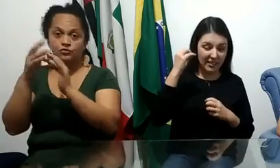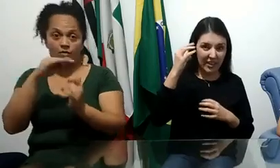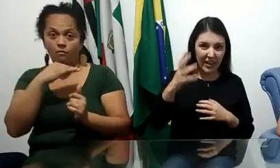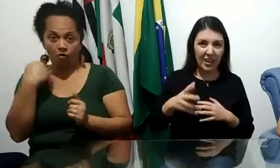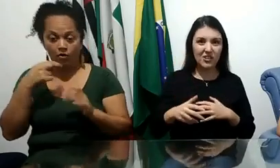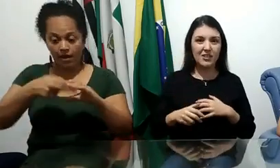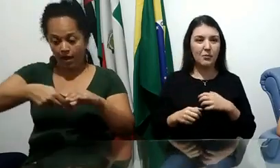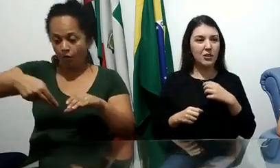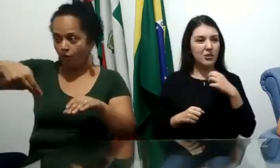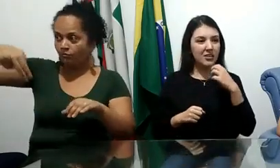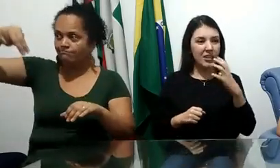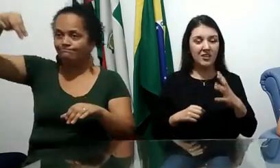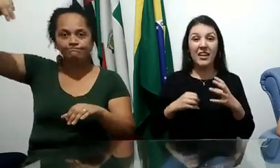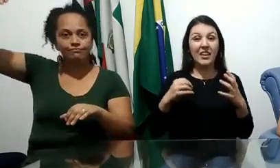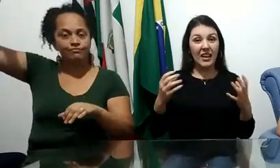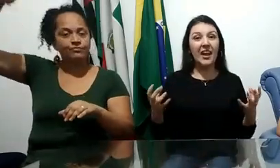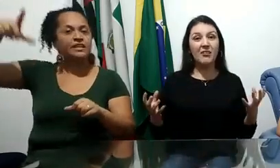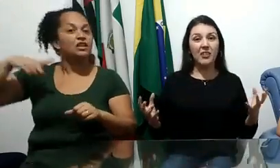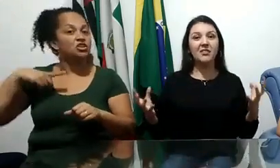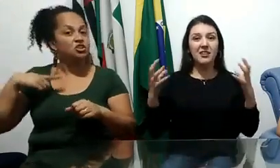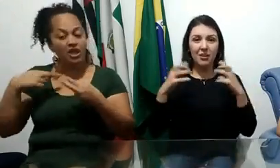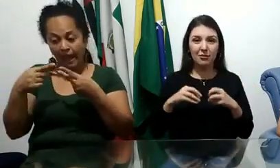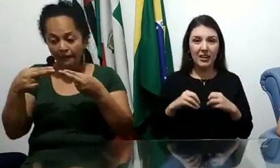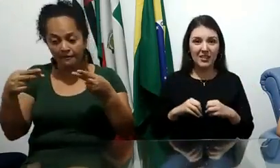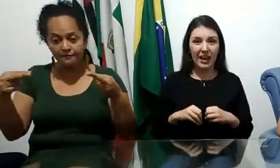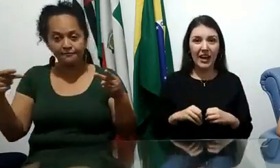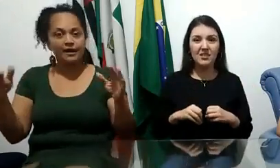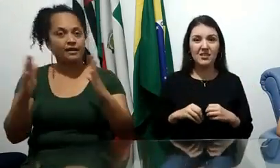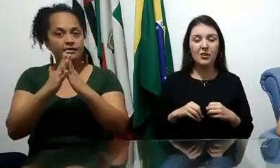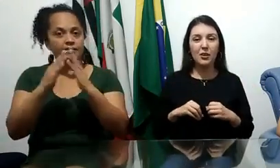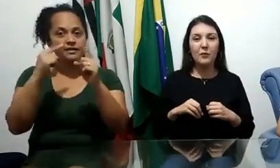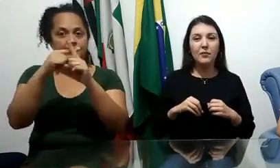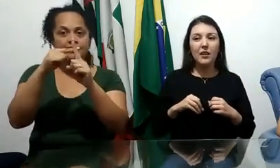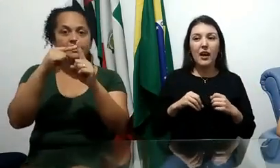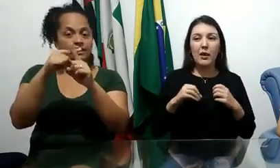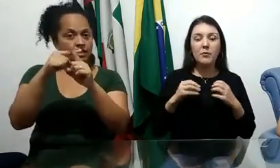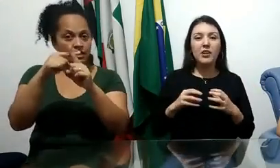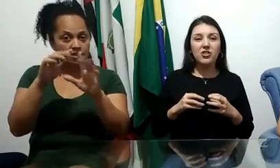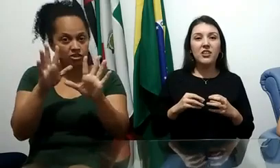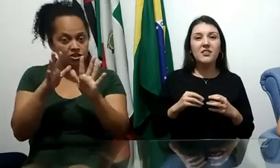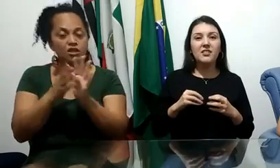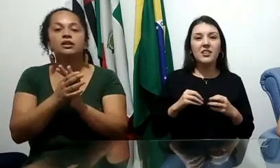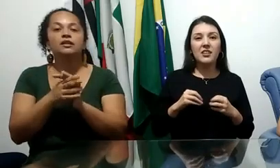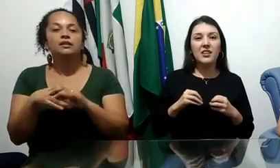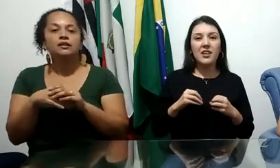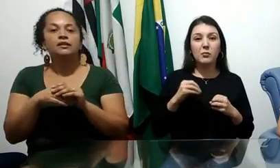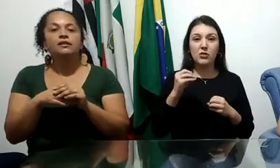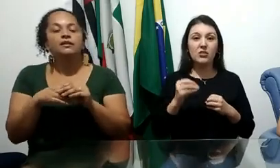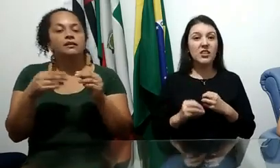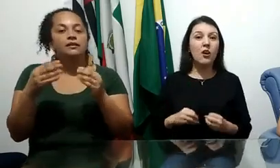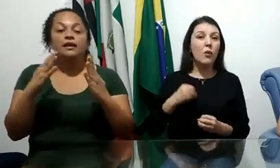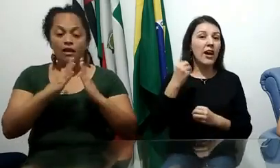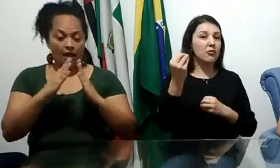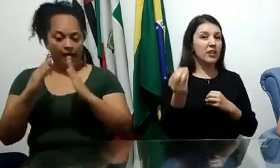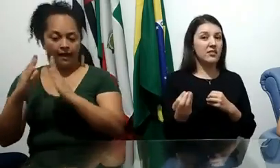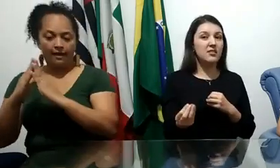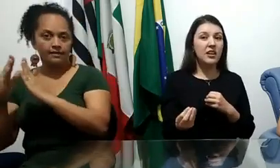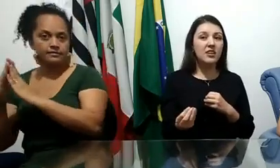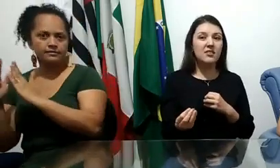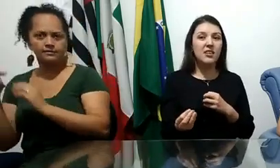as igrejas, abriram as igrejas que eram antes dentro das casas. A Bíblia diz que as pessoas que não